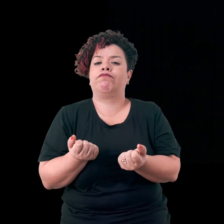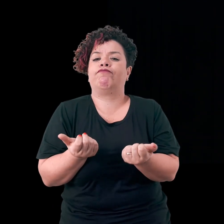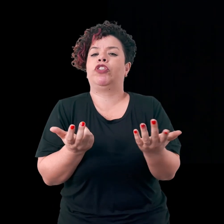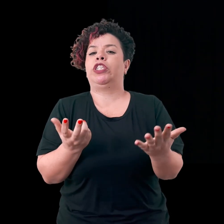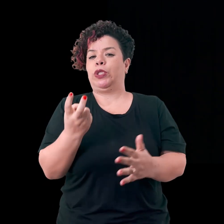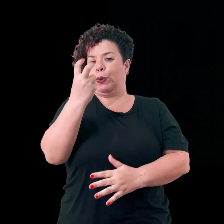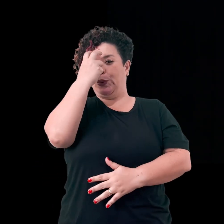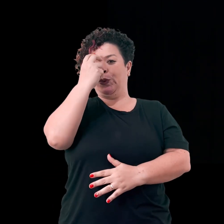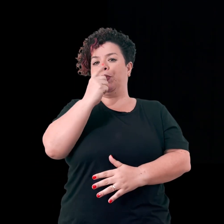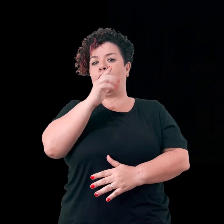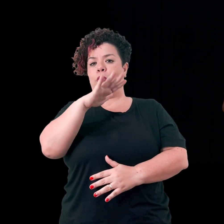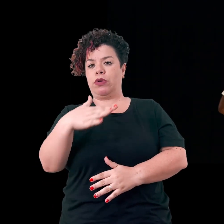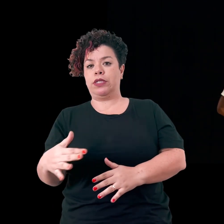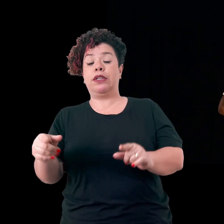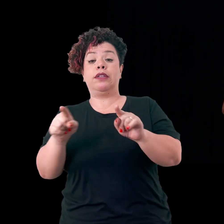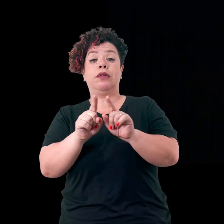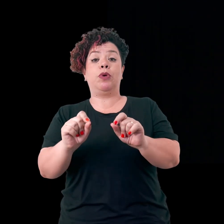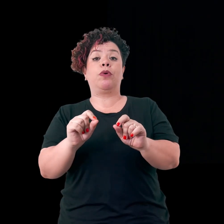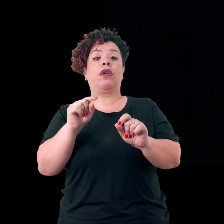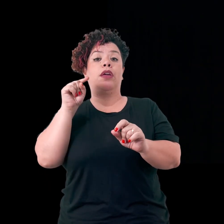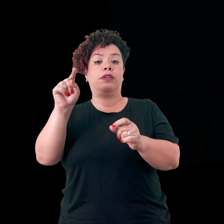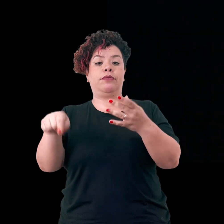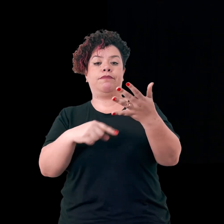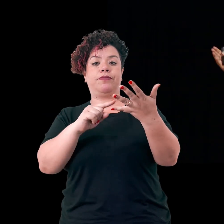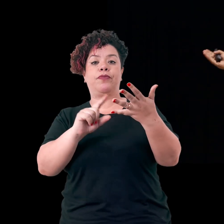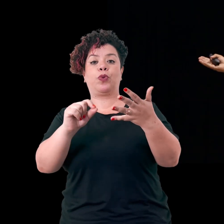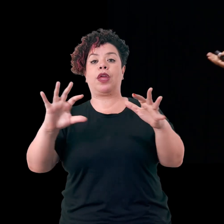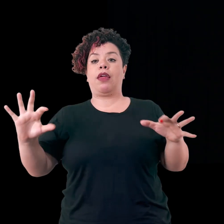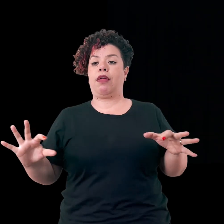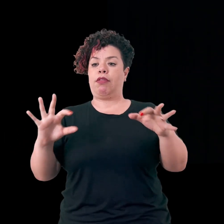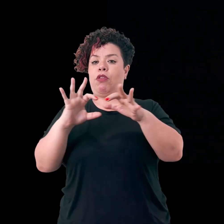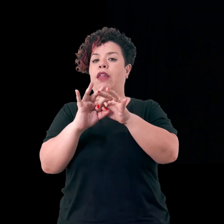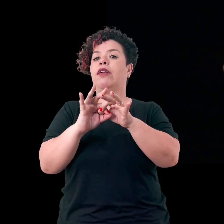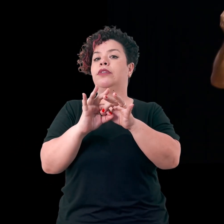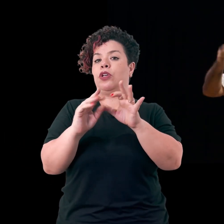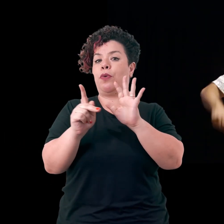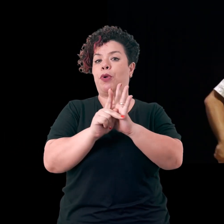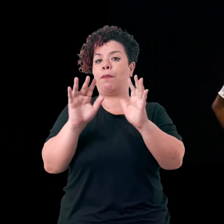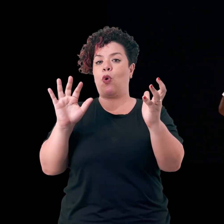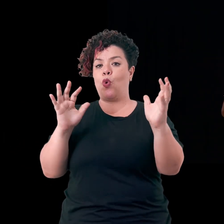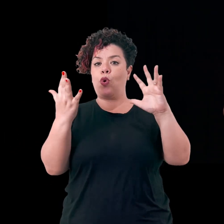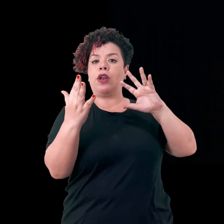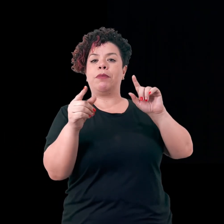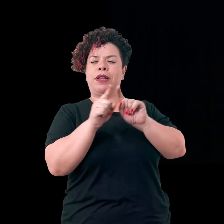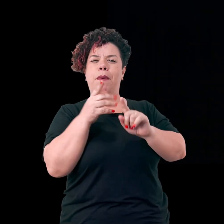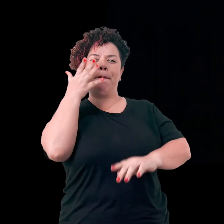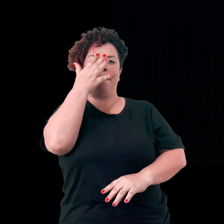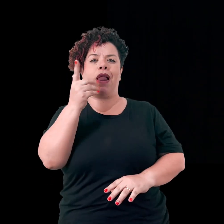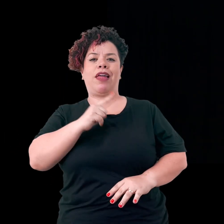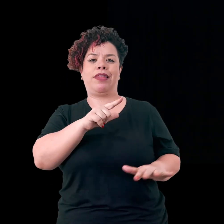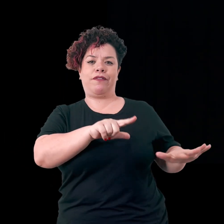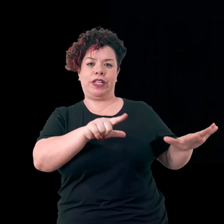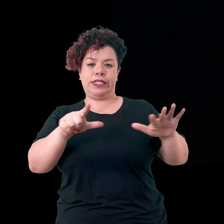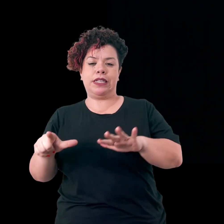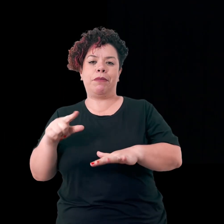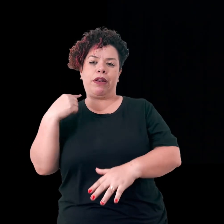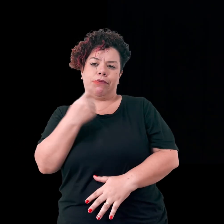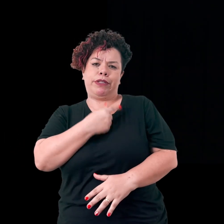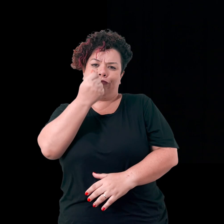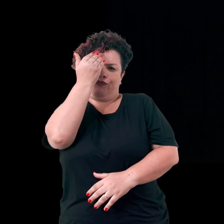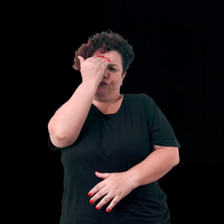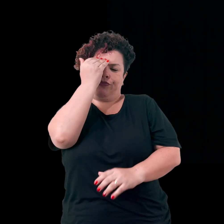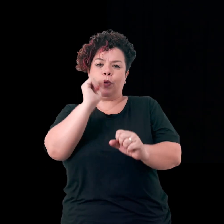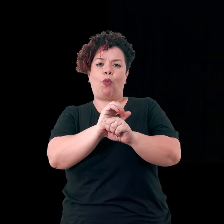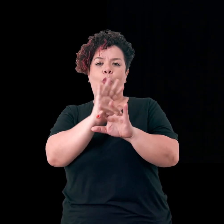oceânica. E aqui, a questão de nexo e clima, que vocês, né, nos painéis que ocorreram durante essa semana, isso ficou